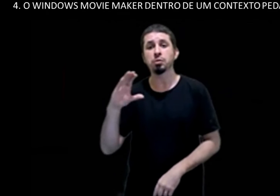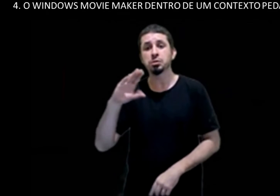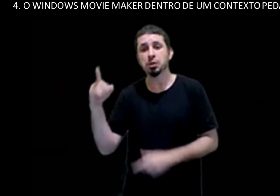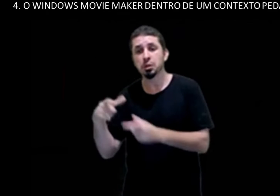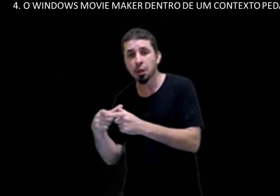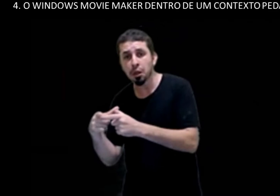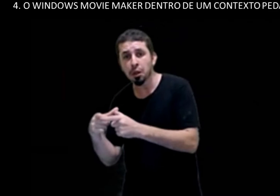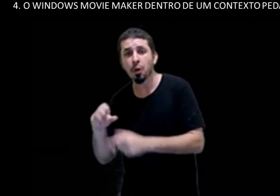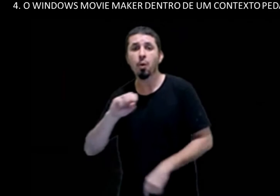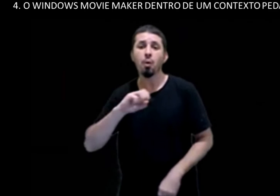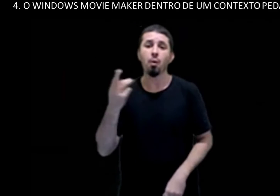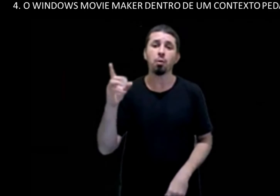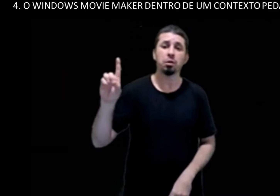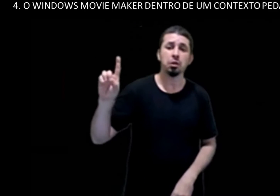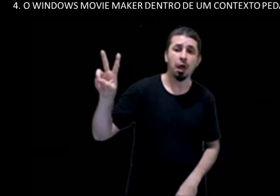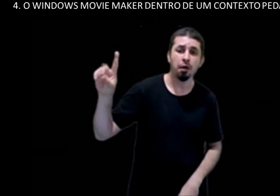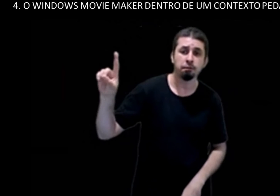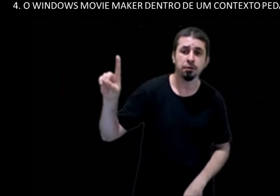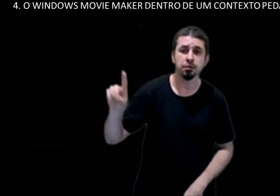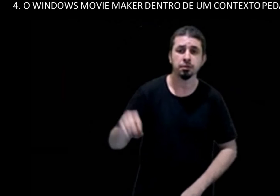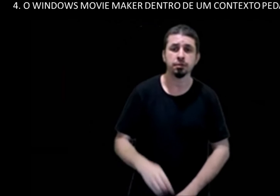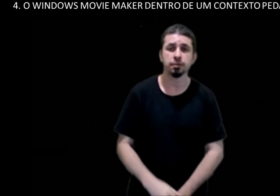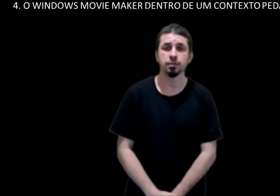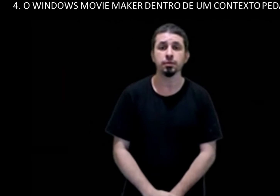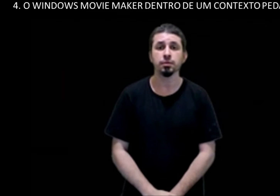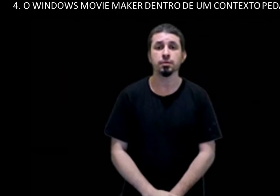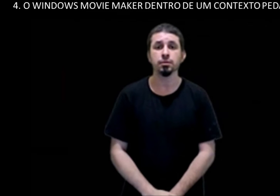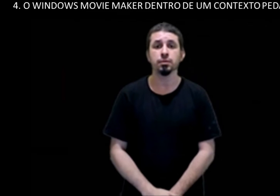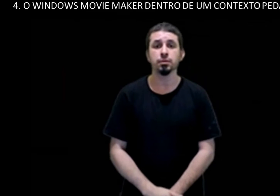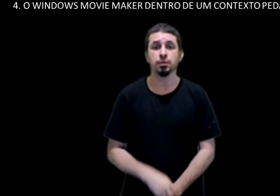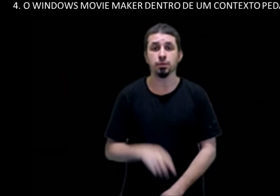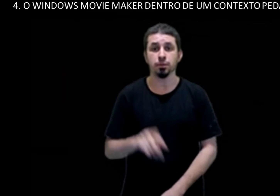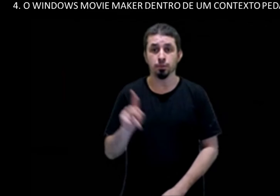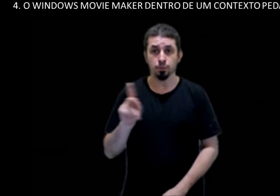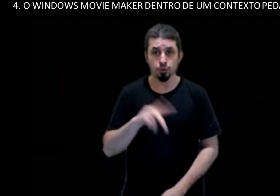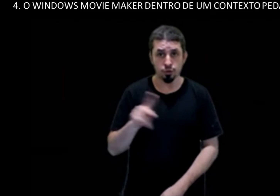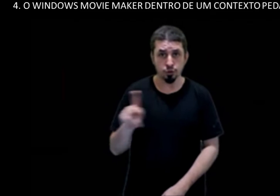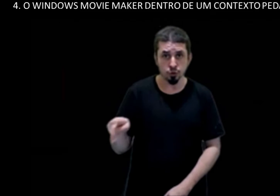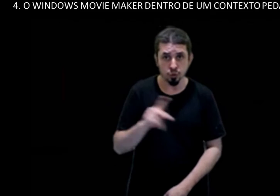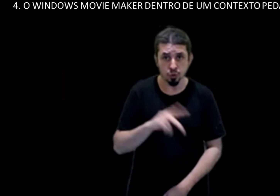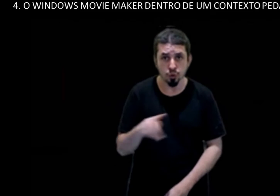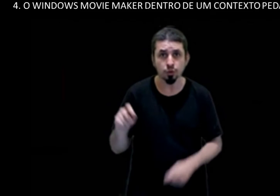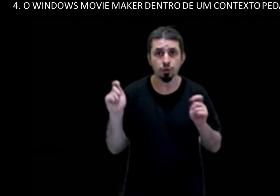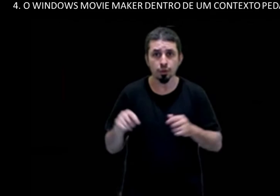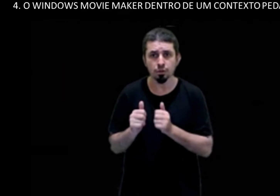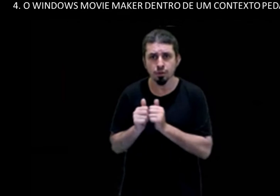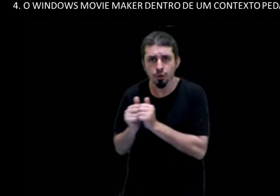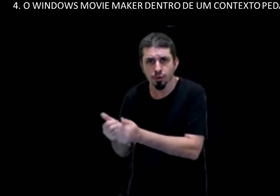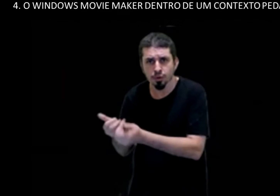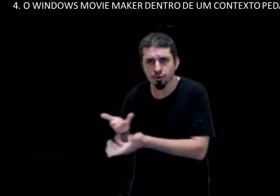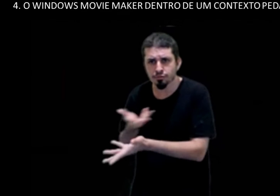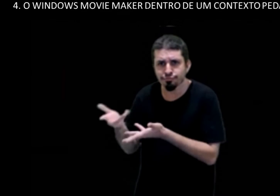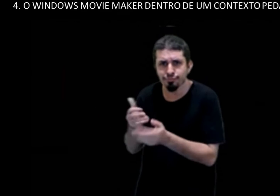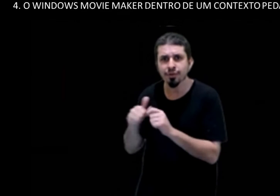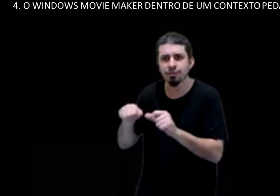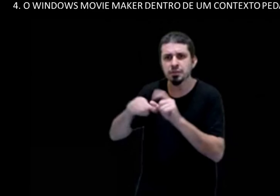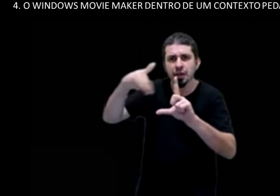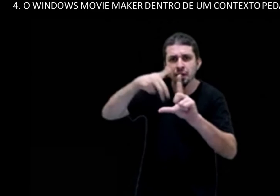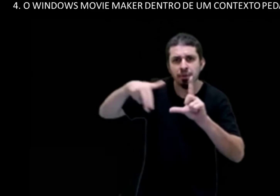CD e DVD. O professor e o aluno podem assumir o papel de autores de animações através